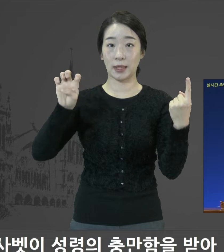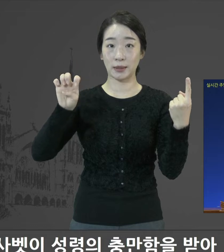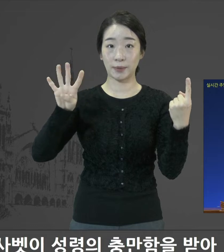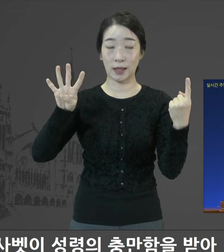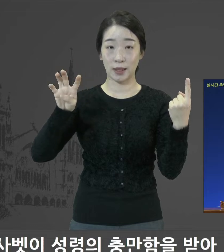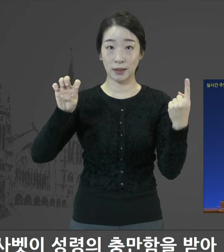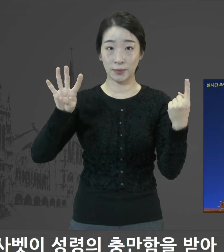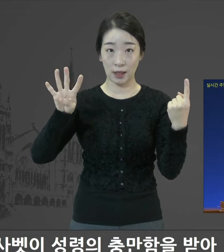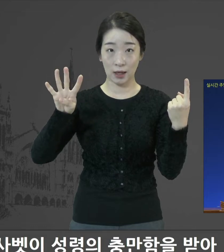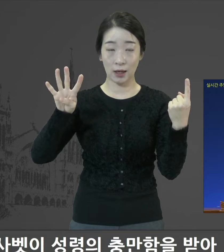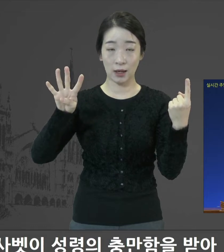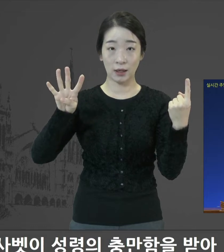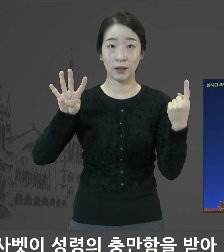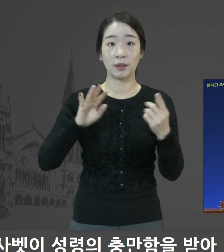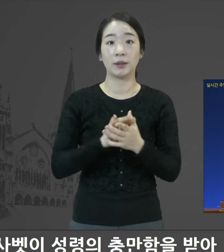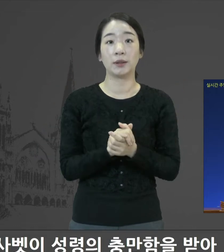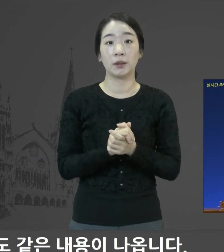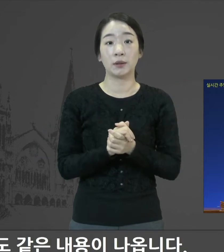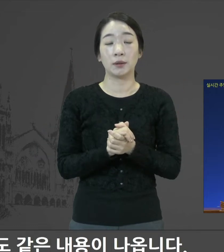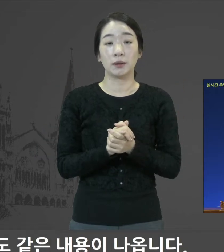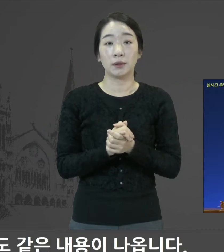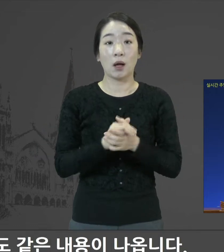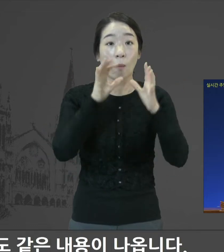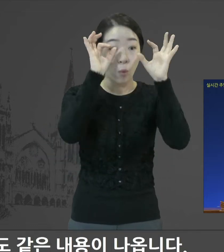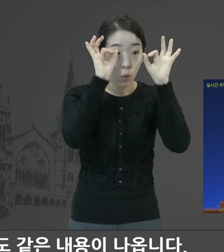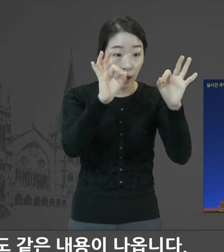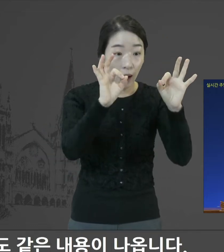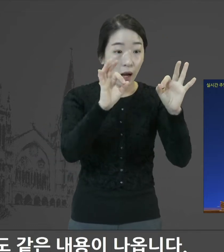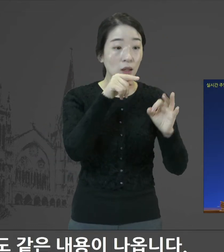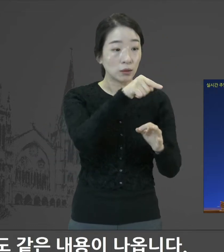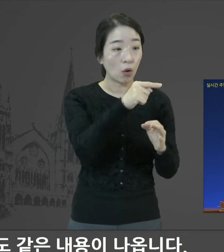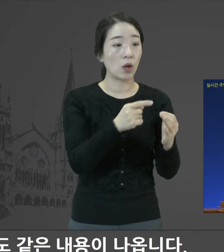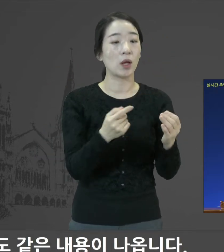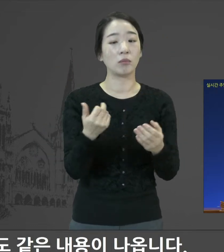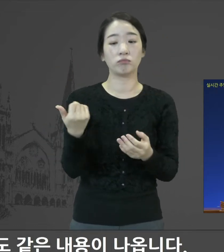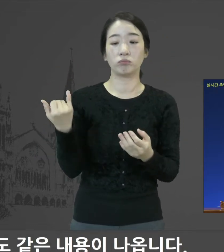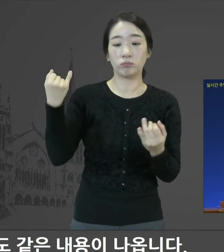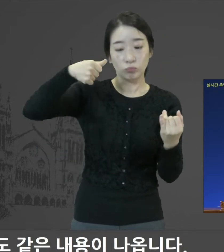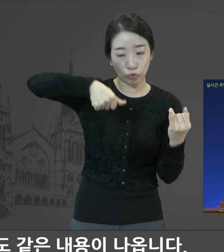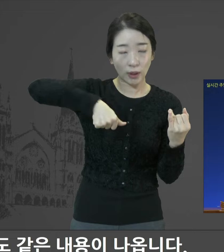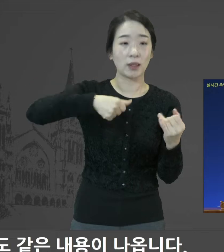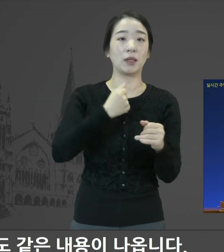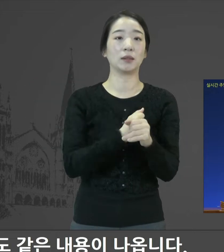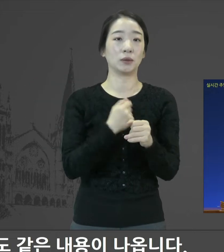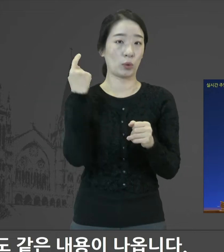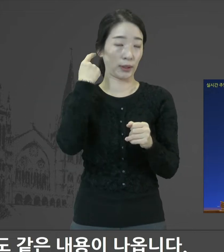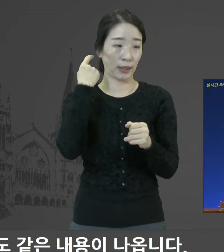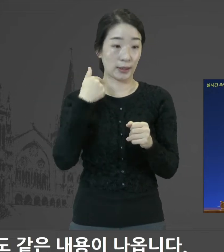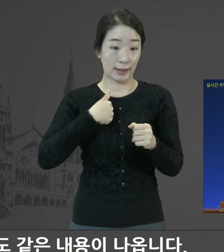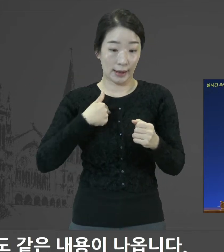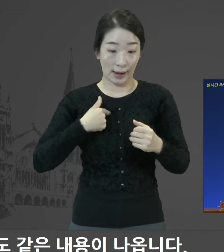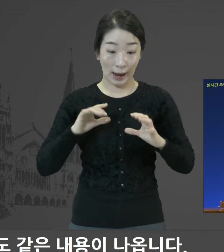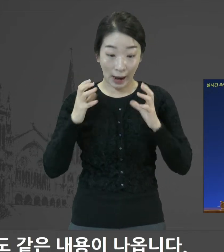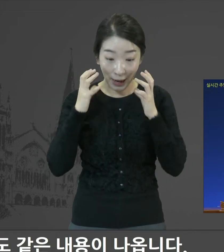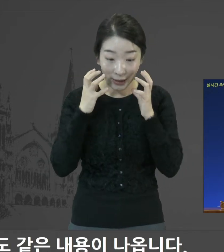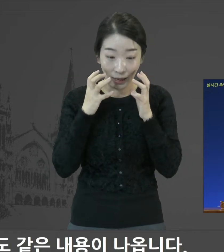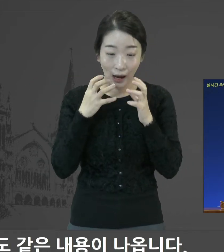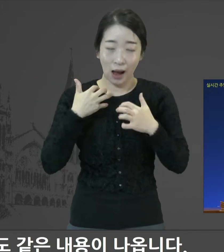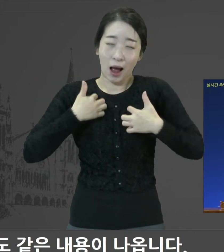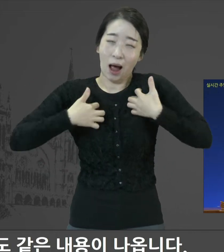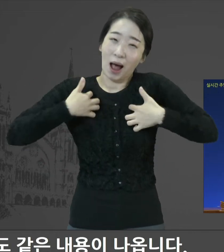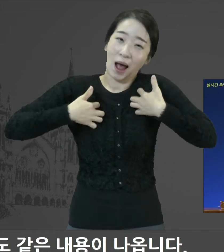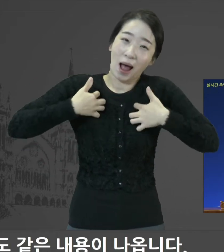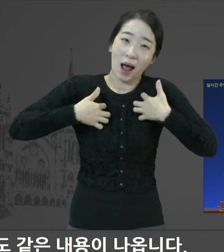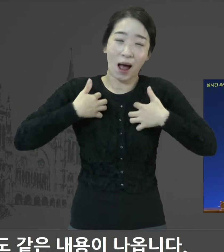같은 얘기가 나오는데요. 제가 읽습니다. 보라, 내 문안하는 소리가 내 귀에 들릴 때 아이가 내 복중에서